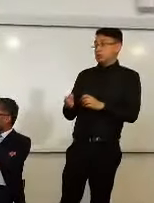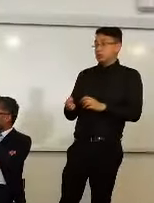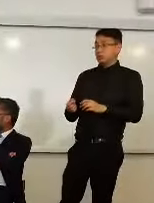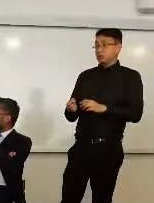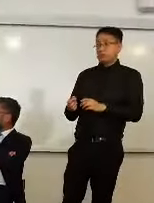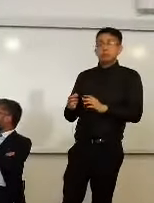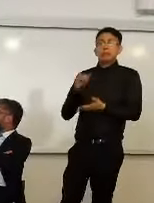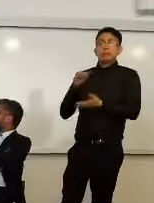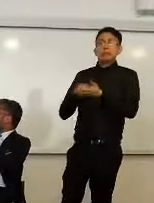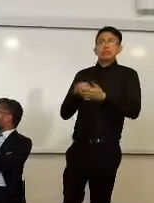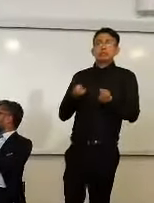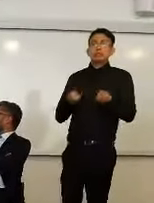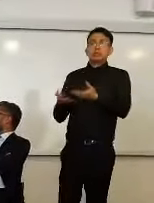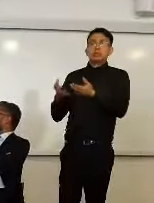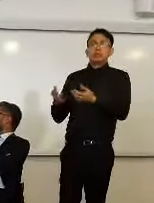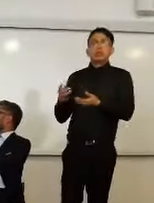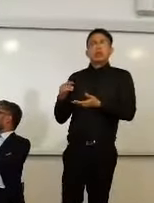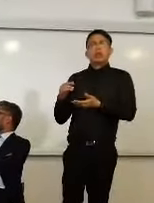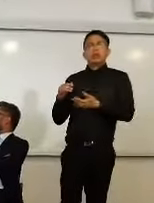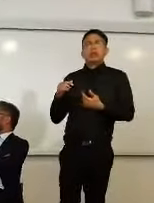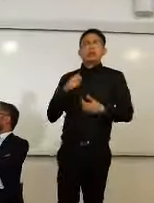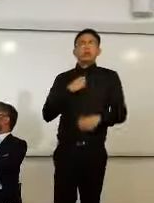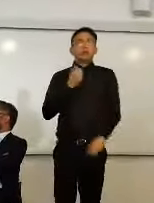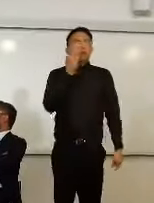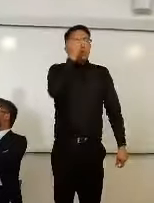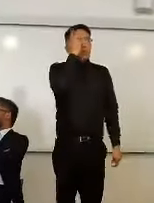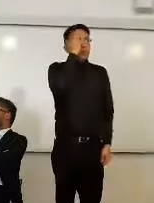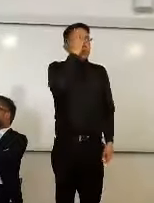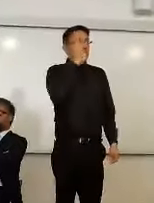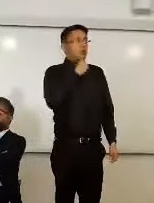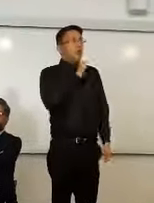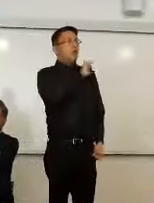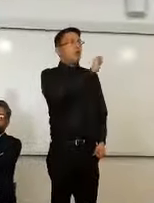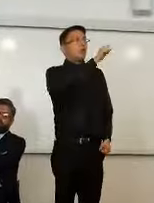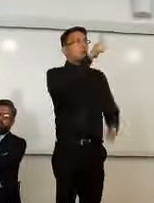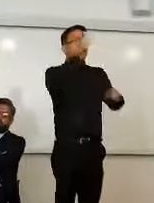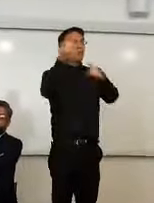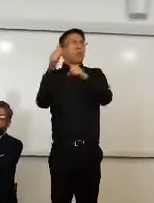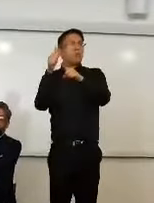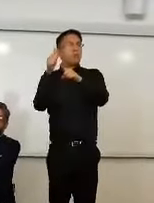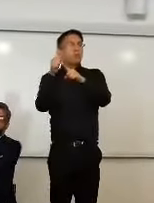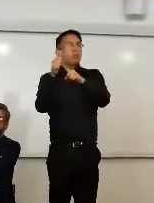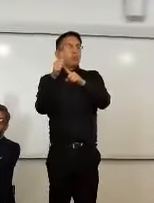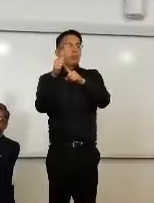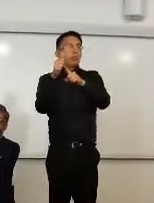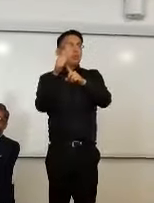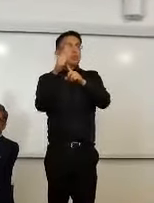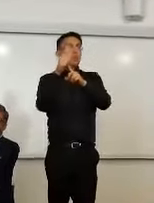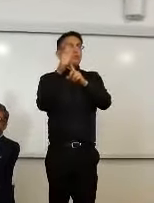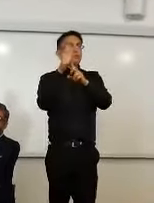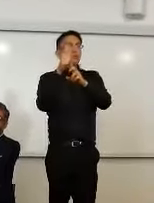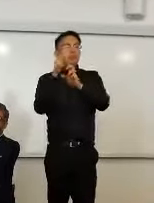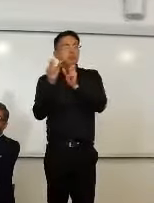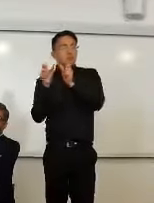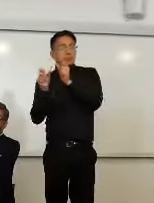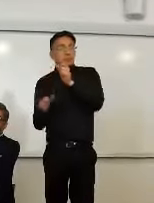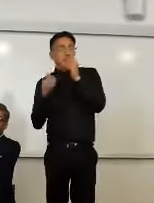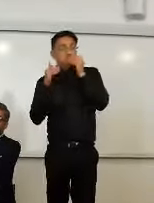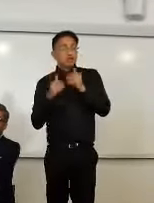en ese punto, volvemos a recaer en la lógica de que son otros los que saben lo que necesita la persona con discapacidad, y no debe ser